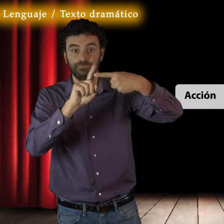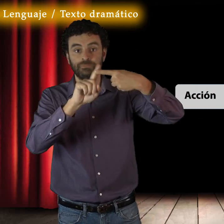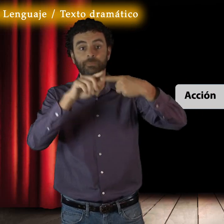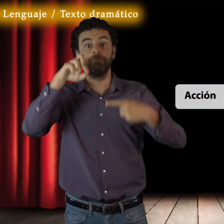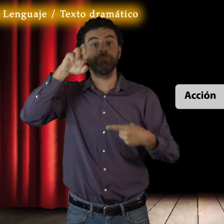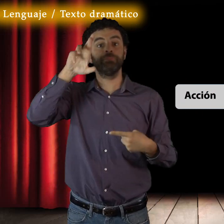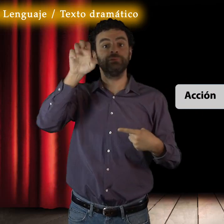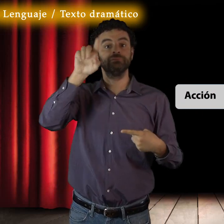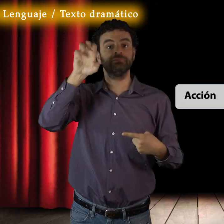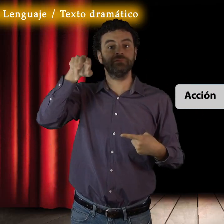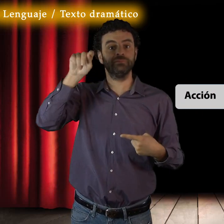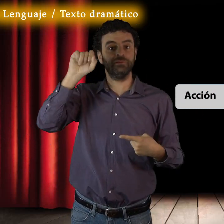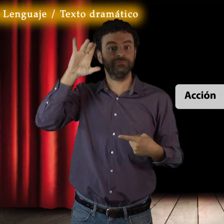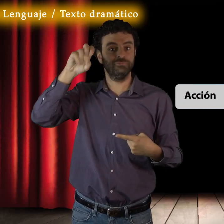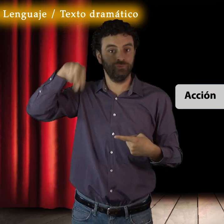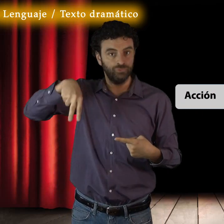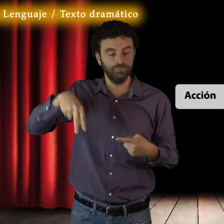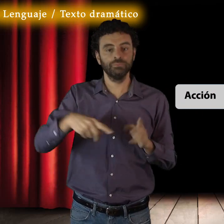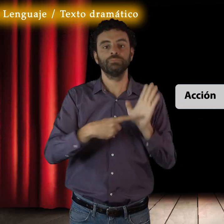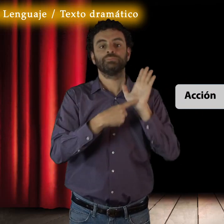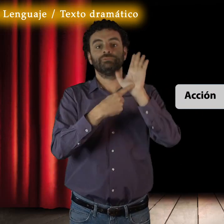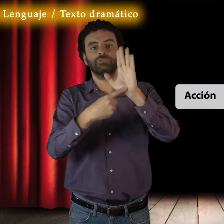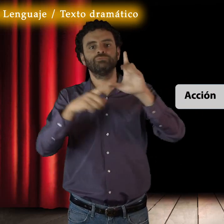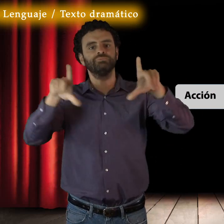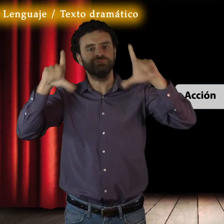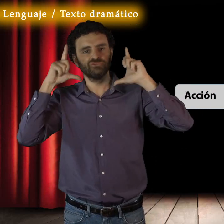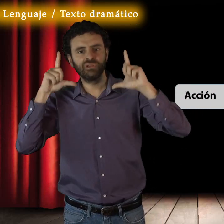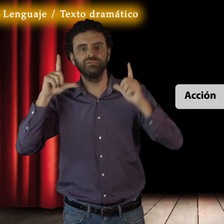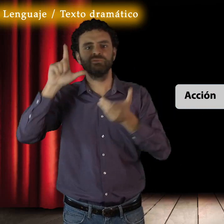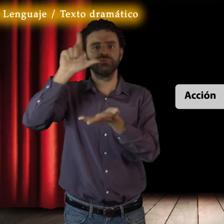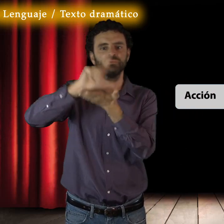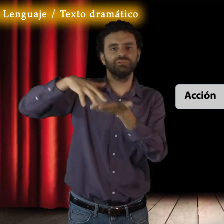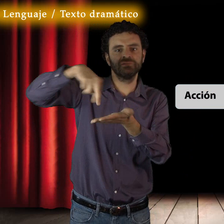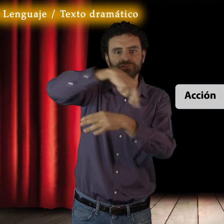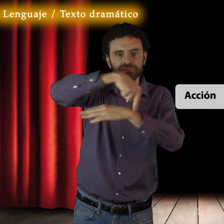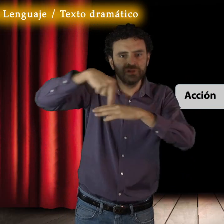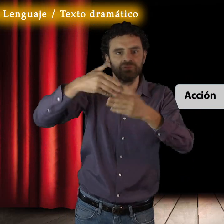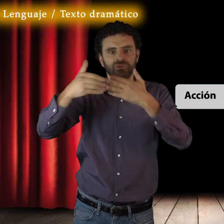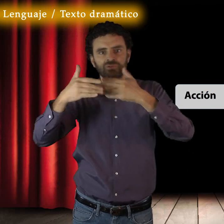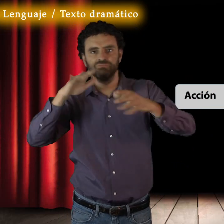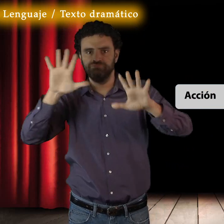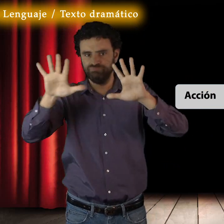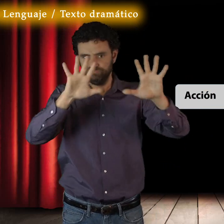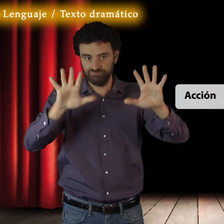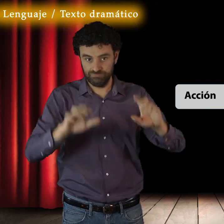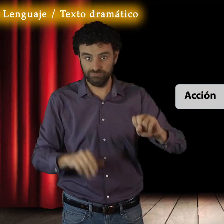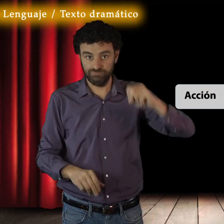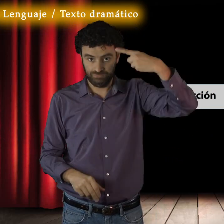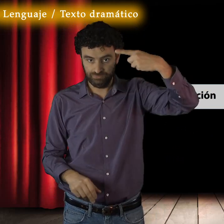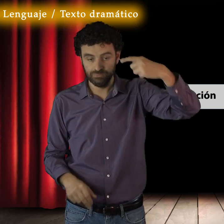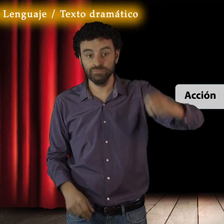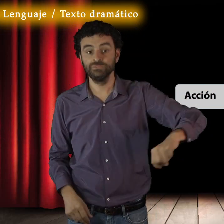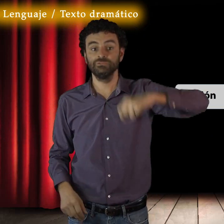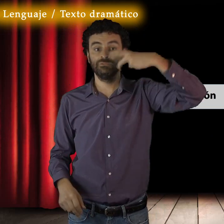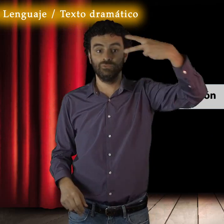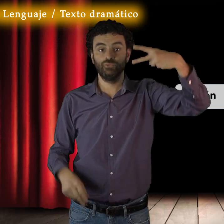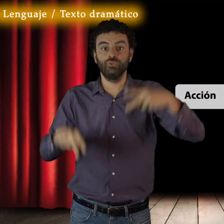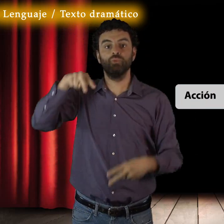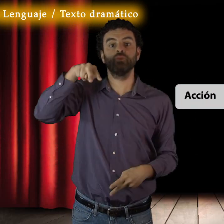acción presentación momento inicial que muestra los personajes nudo